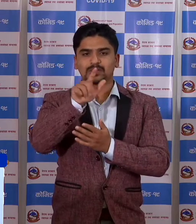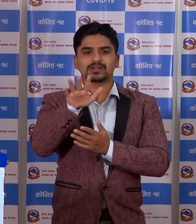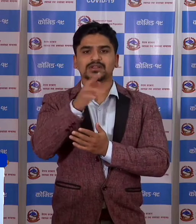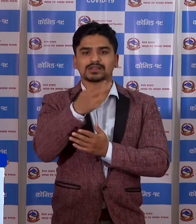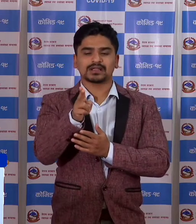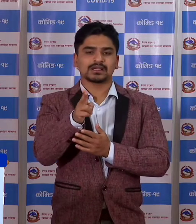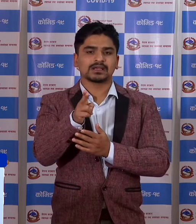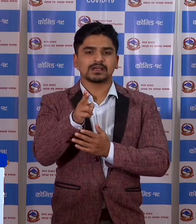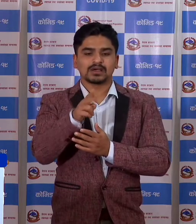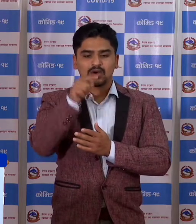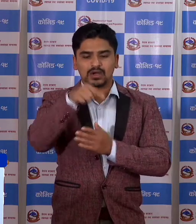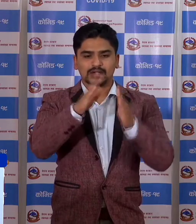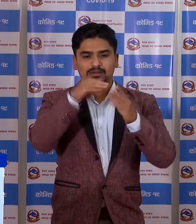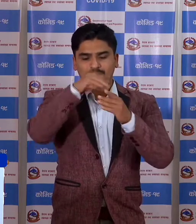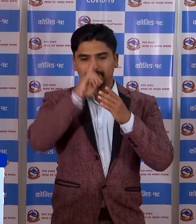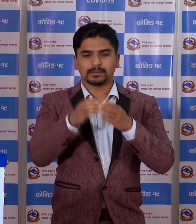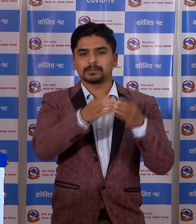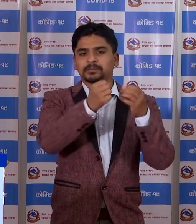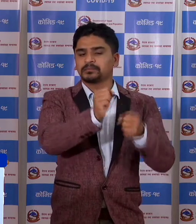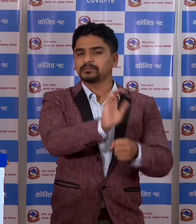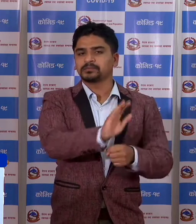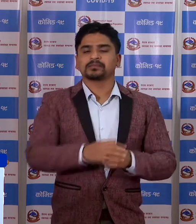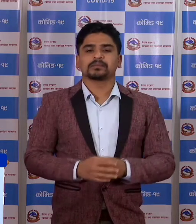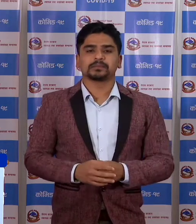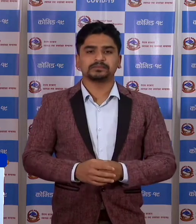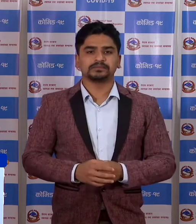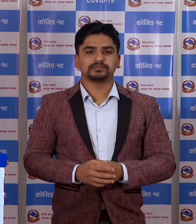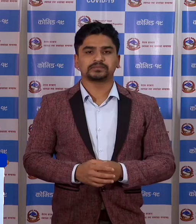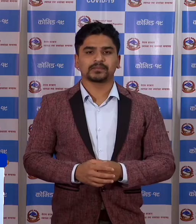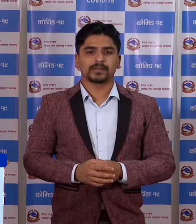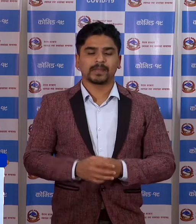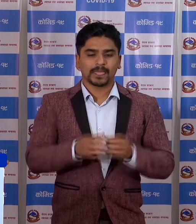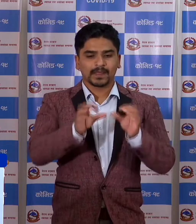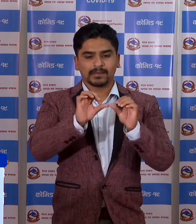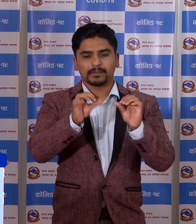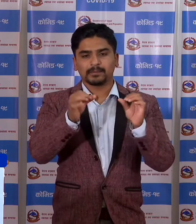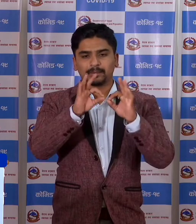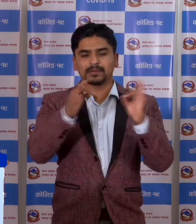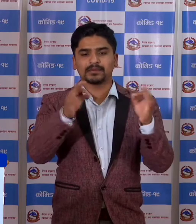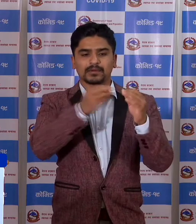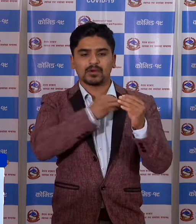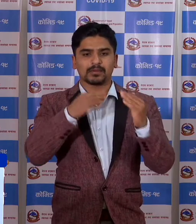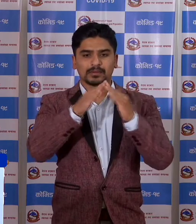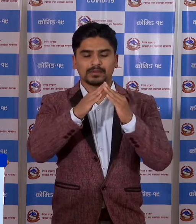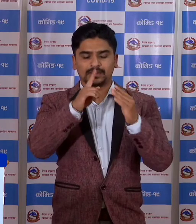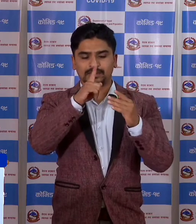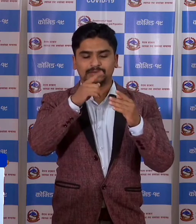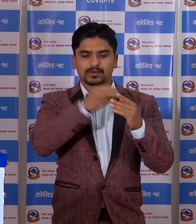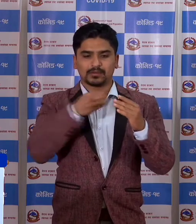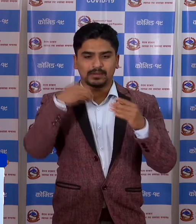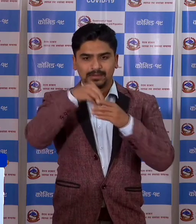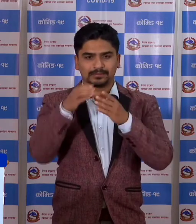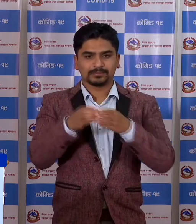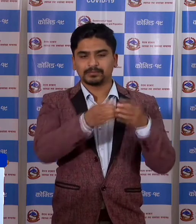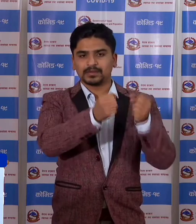1,33,975 जना व्यक्तिहरू हाल क्वारेन्टाइनमा रहनुभएको छ। विभिन्न अस्पतालहरूमा आइसोलेसनमा